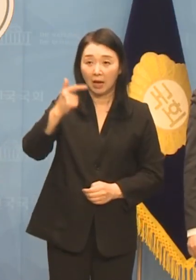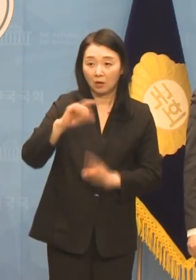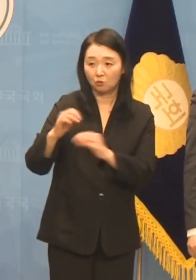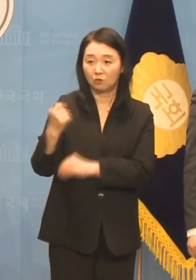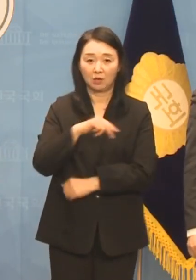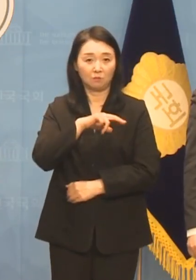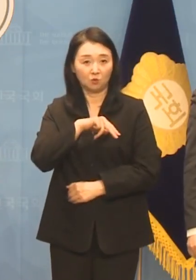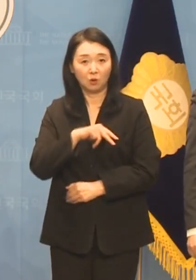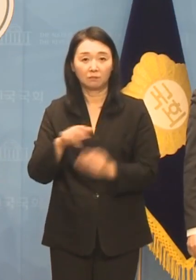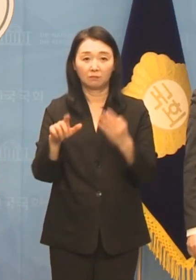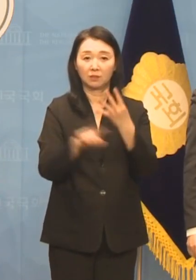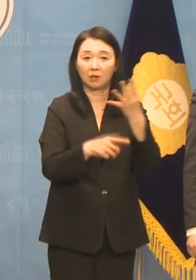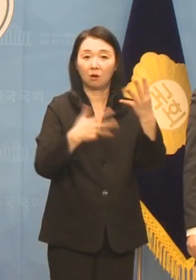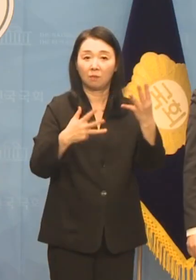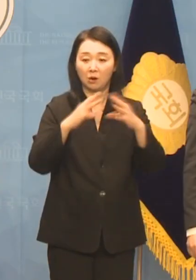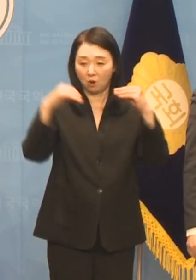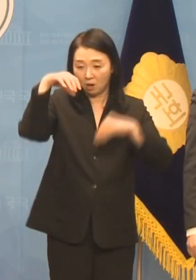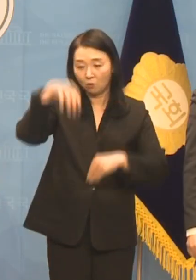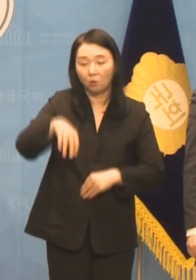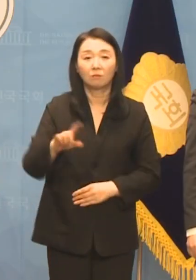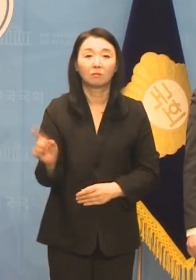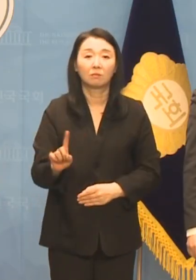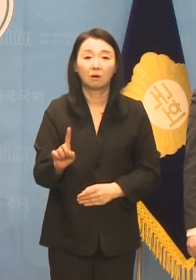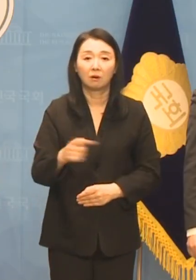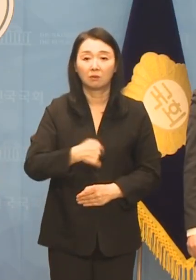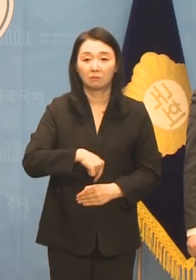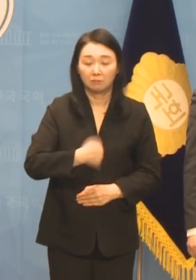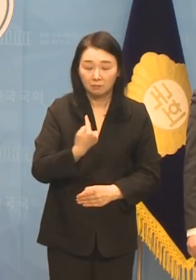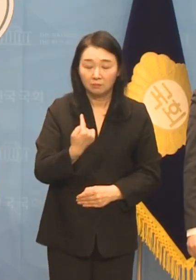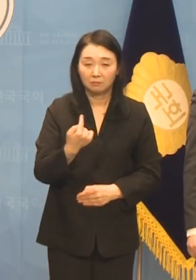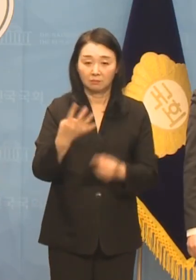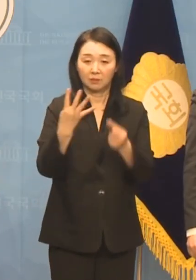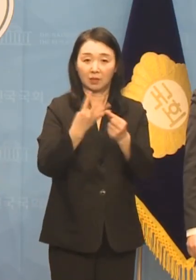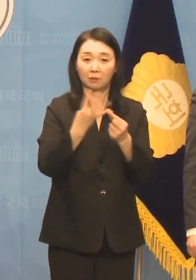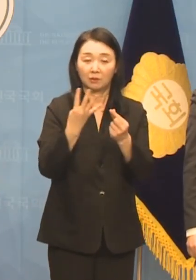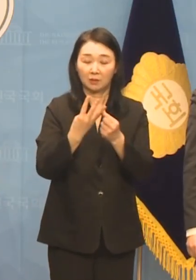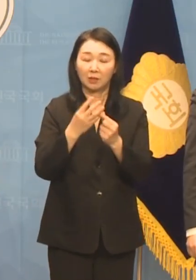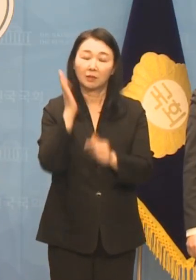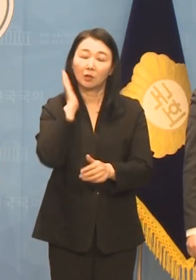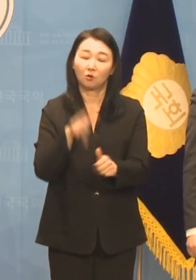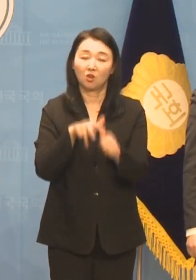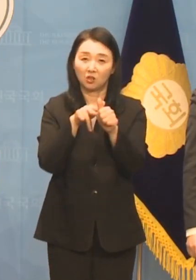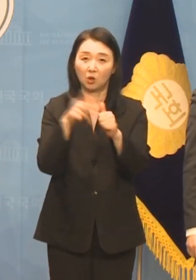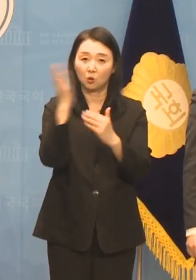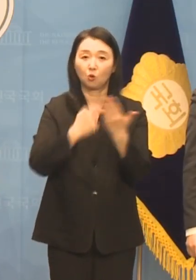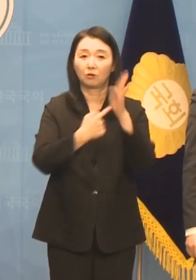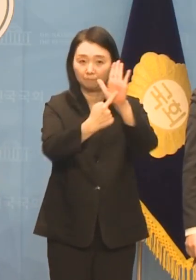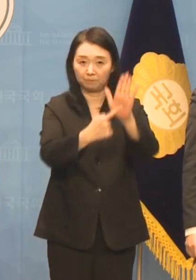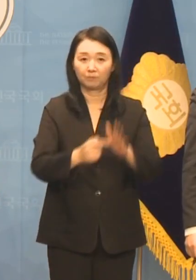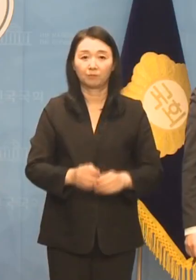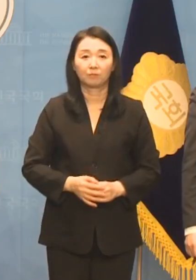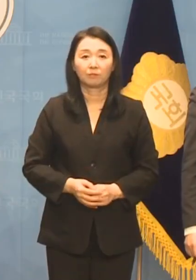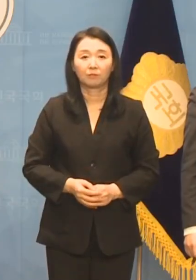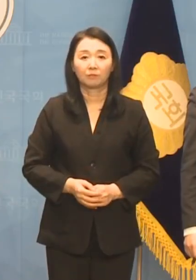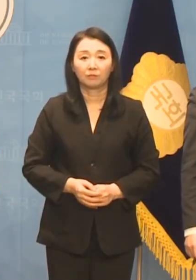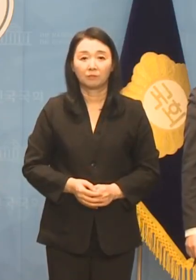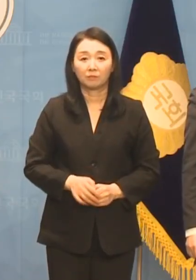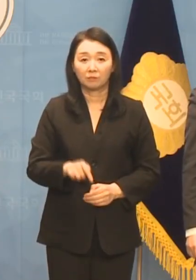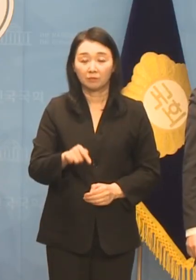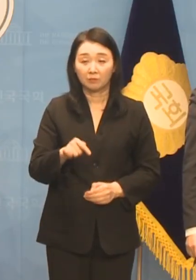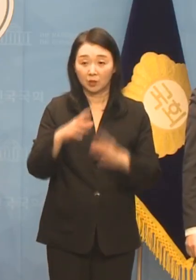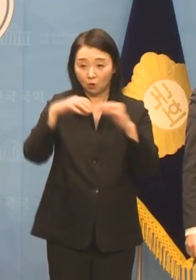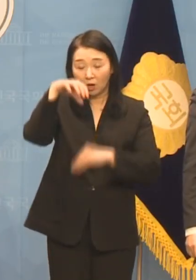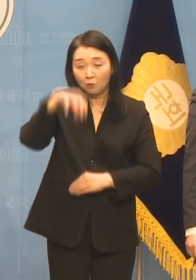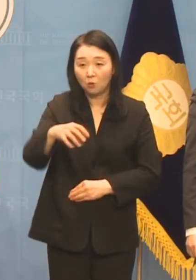국민의힘 의원이 4월 8일 광화문 광장에서 자신의 4번째 대선 도전을 공식적으로 선언하였습니다. 이